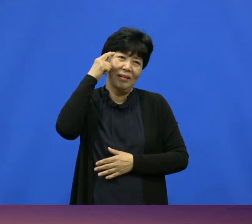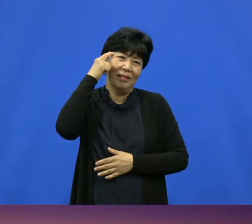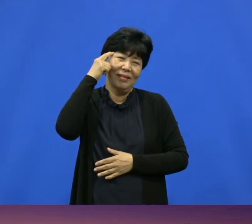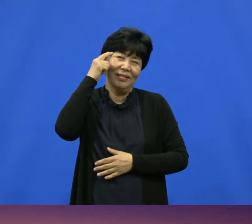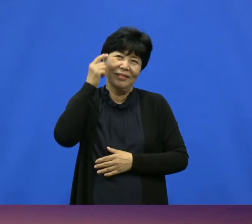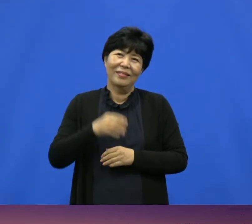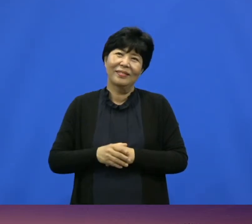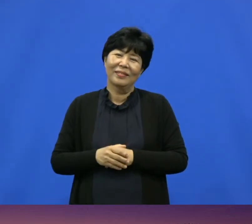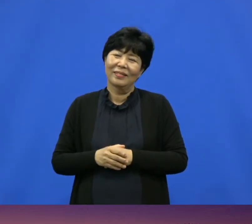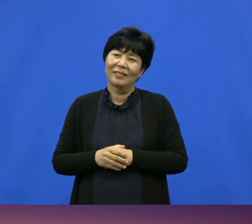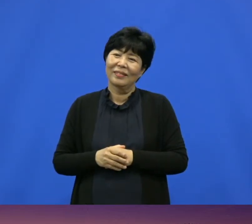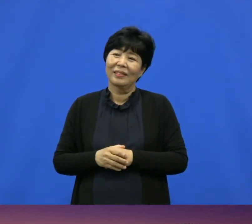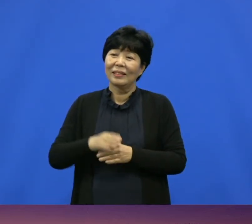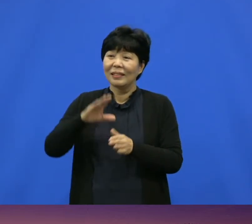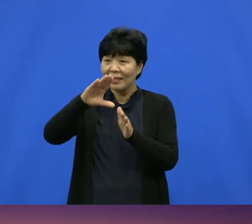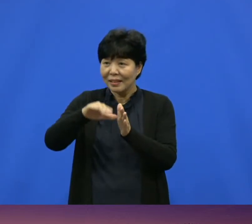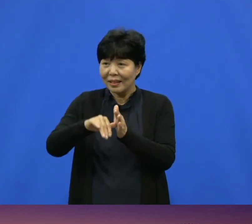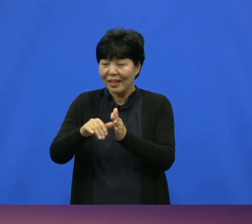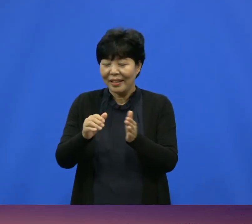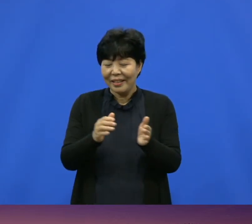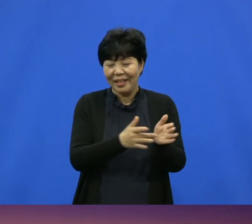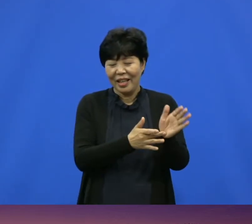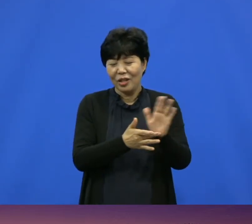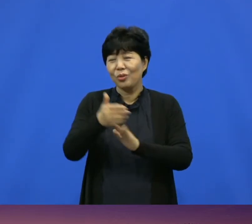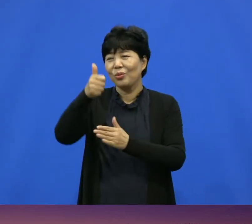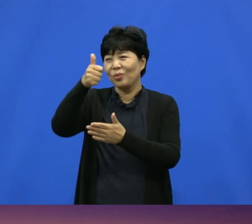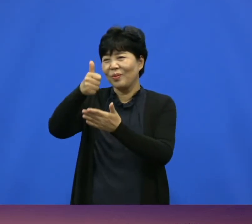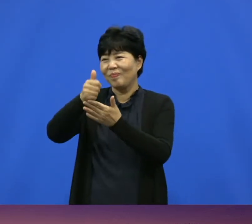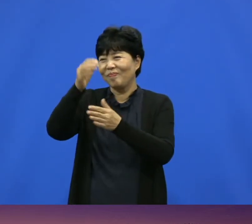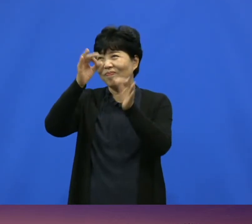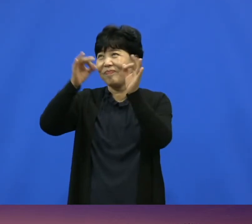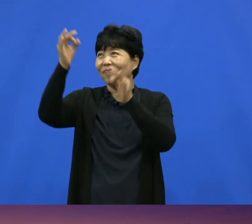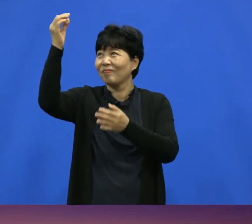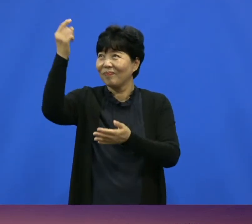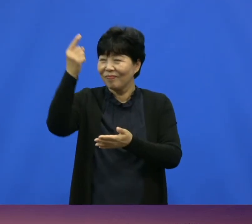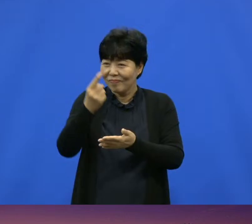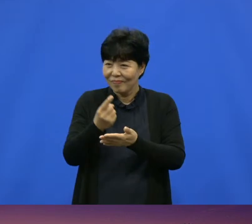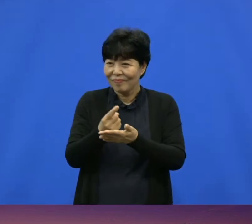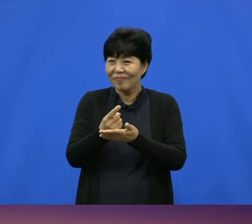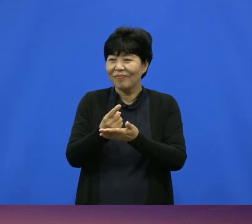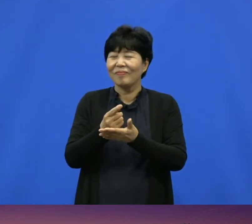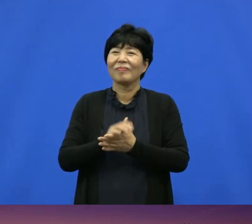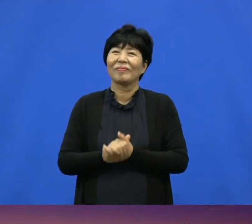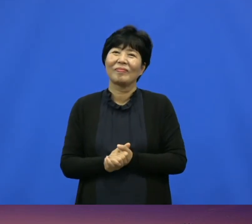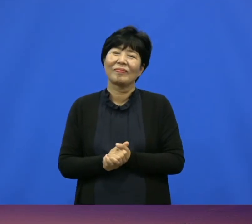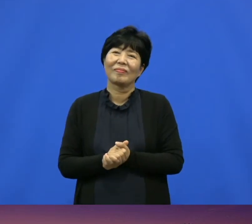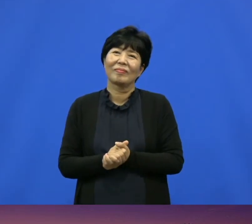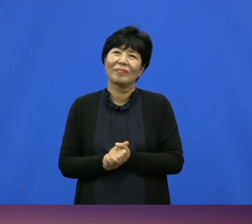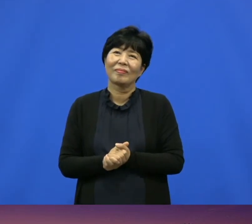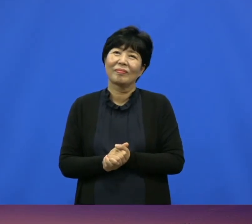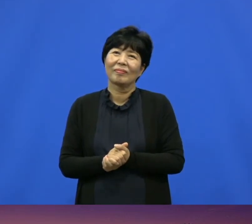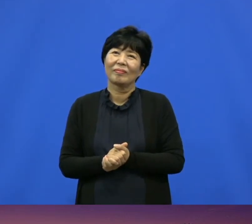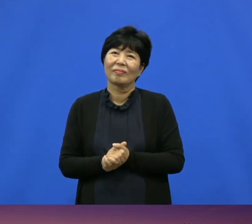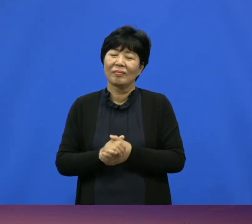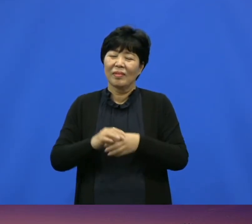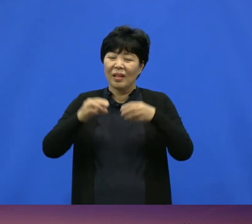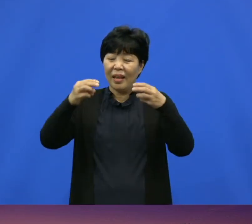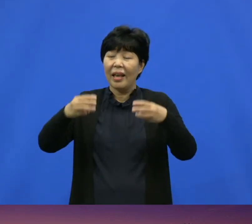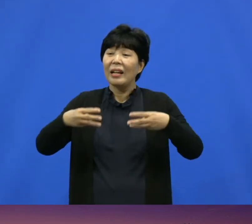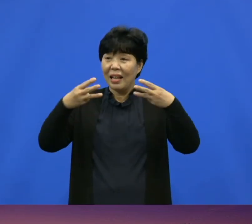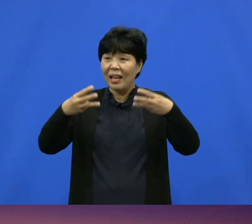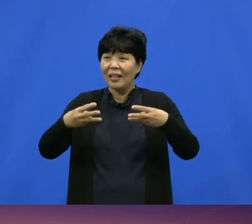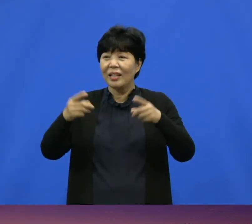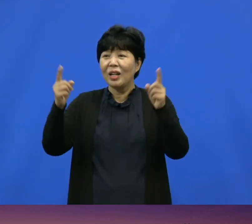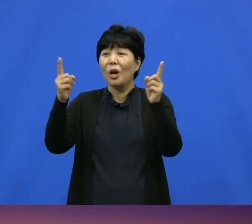근데 우리 주님이 찾아오시죠. 그렇죠? 베드로를 찾아오시죠. 엘리야를 찾아오세요.